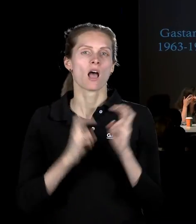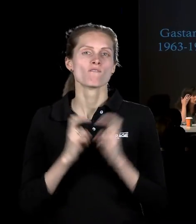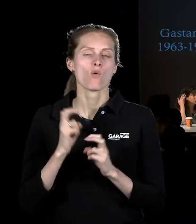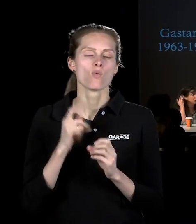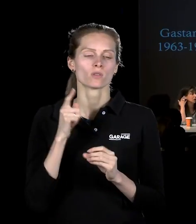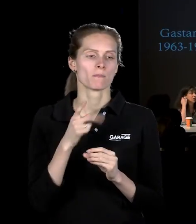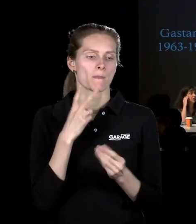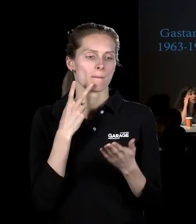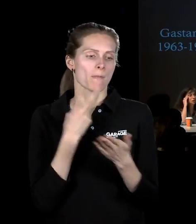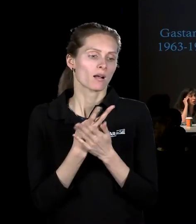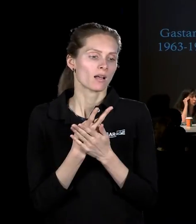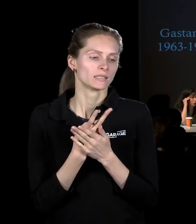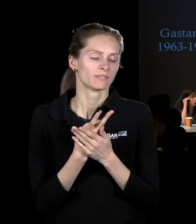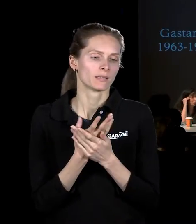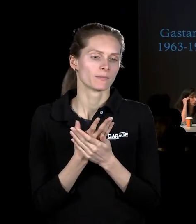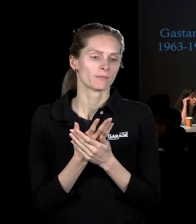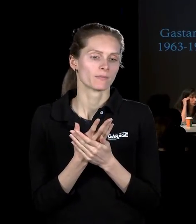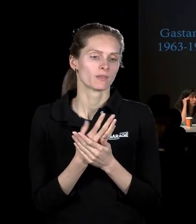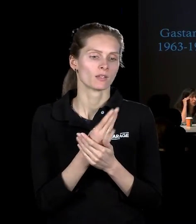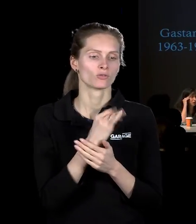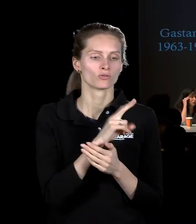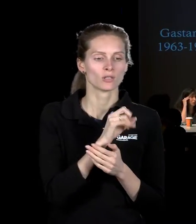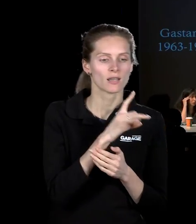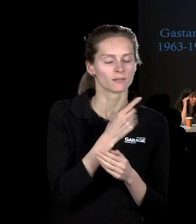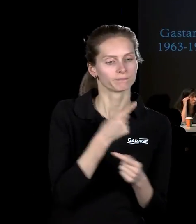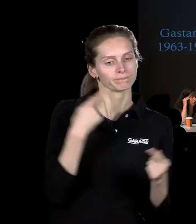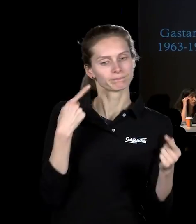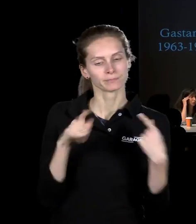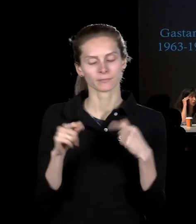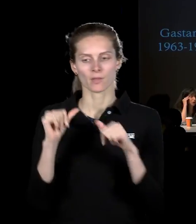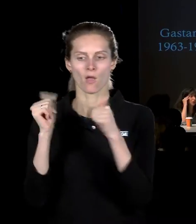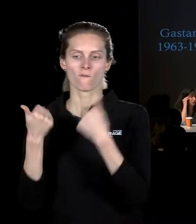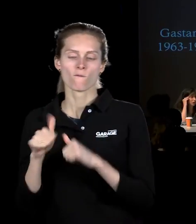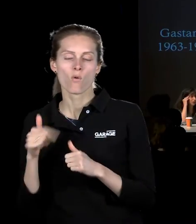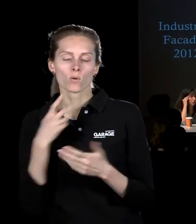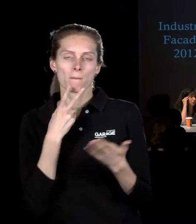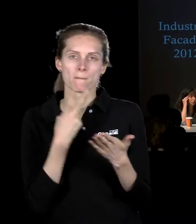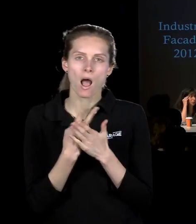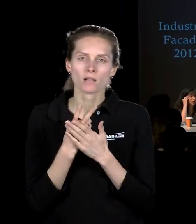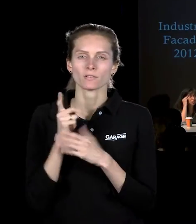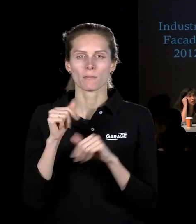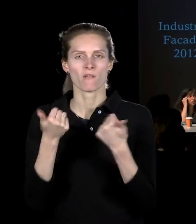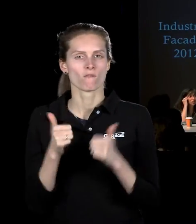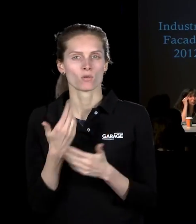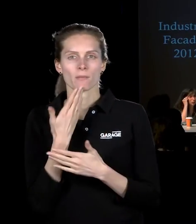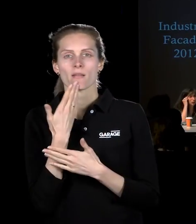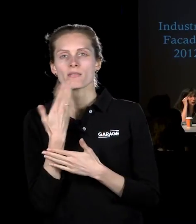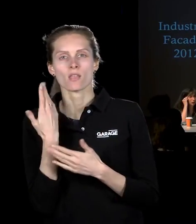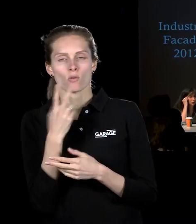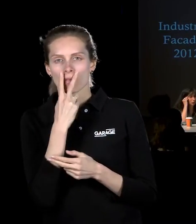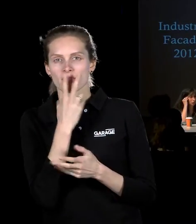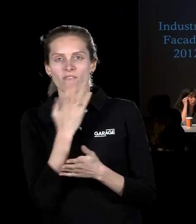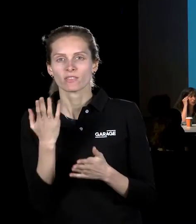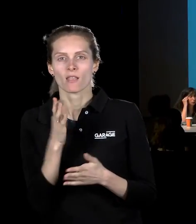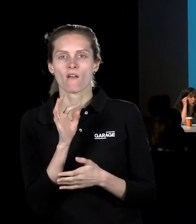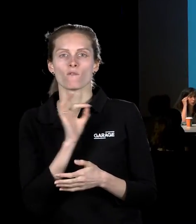в архитектуре Шиллер. Это достаточно причудливые формы. Это формы, в которых нету, как ни странно, в которых нету, не видно